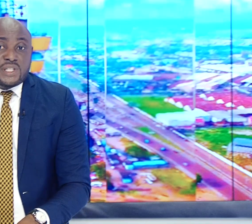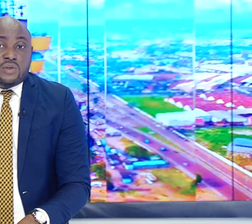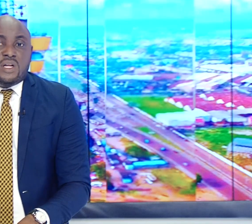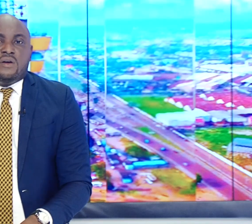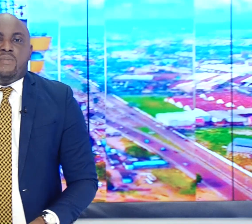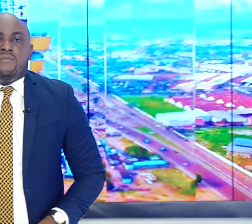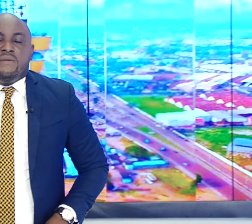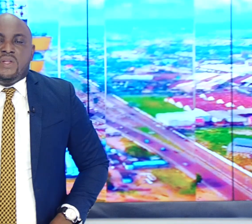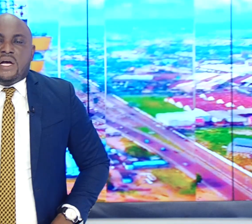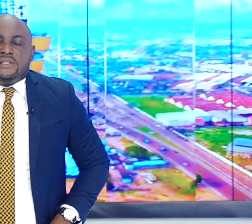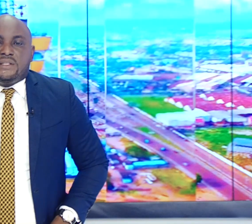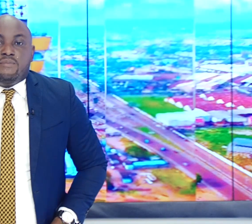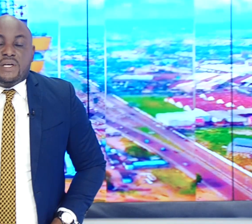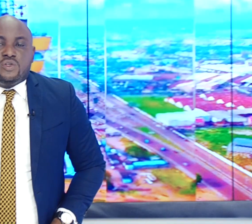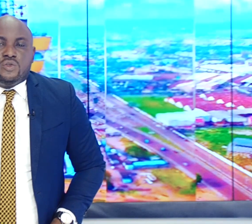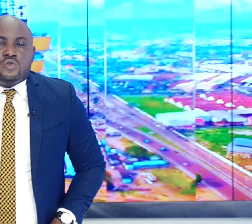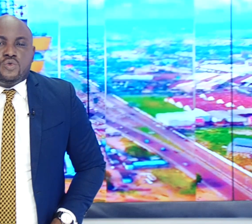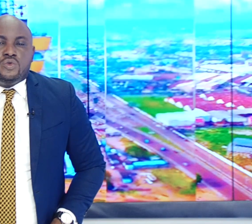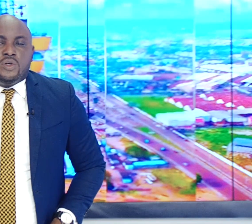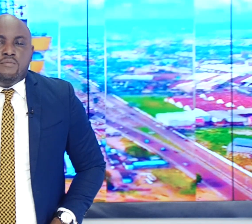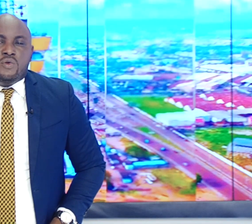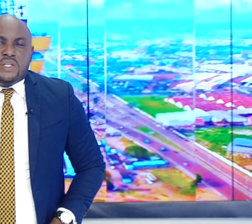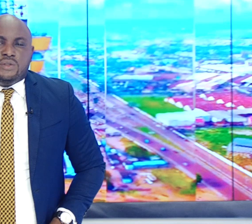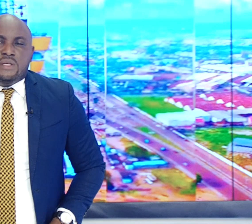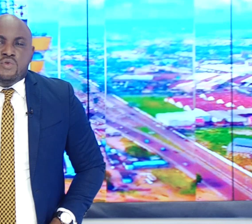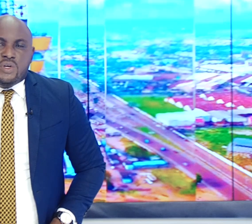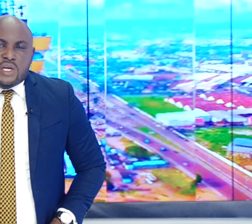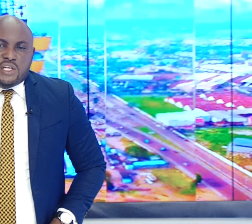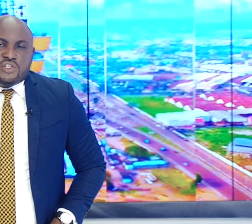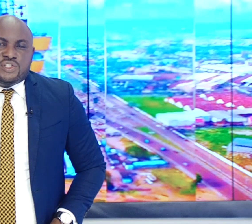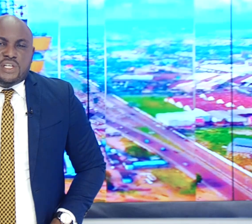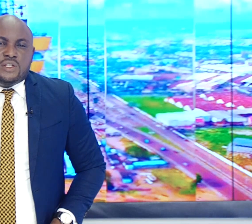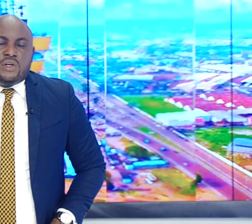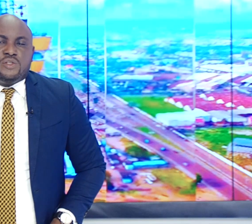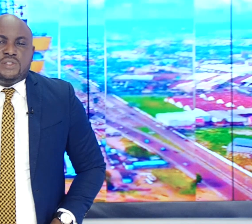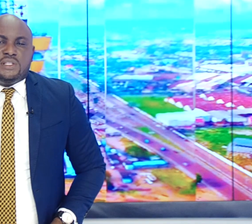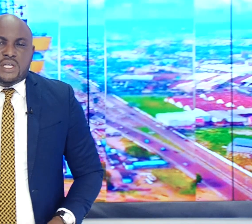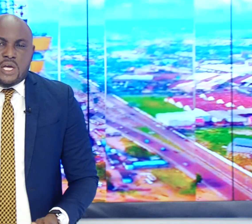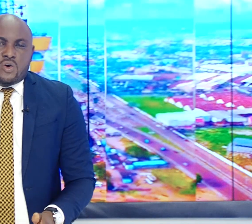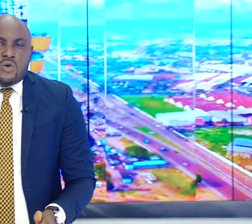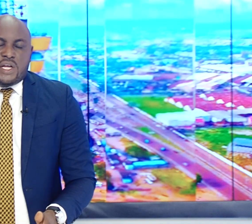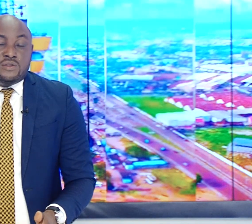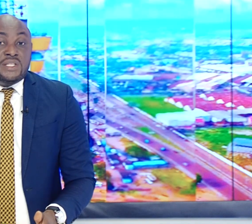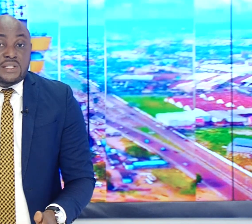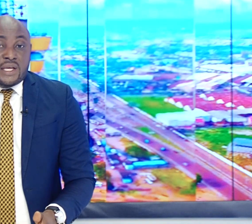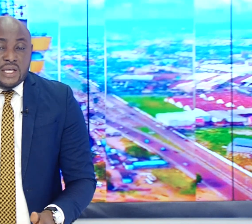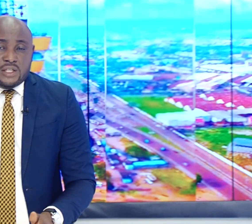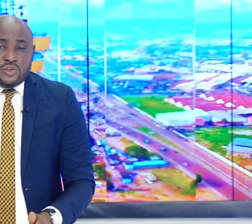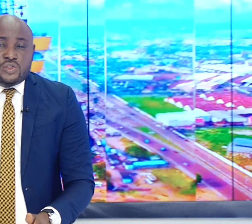Cette langue permet à certaines personnes sourdes miouettes de mieux échanger dans la société congolaise de détail dans ce